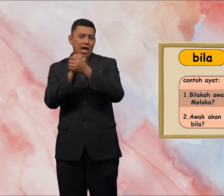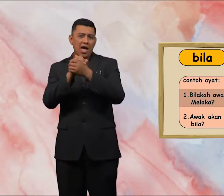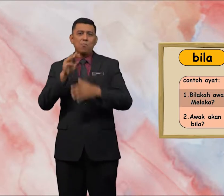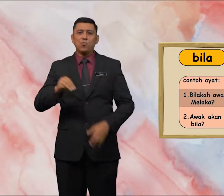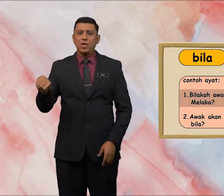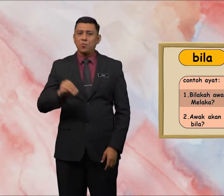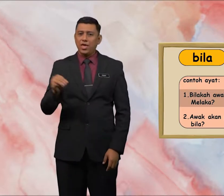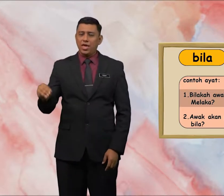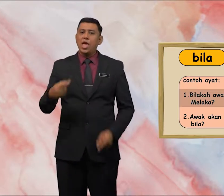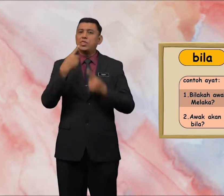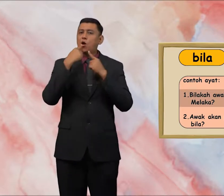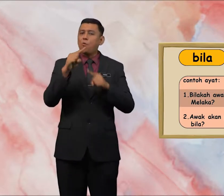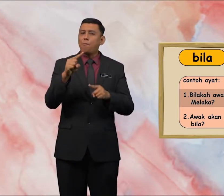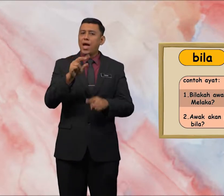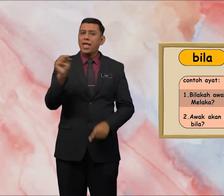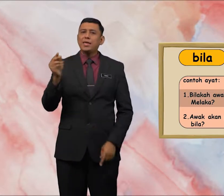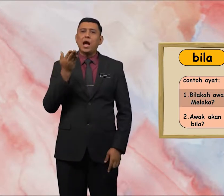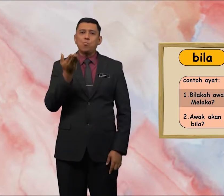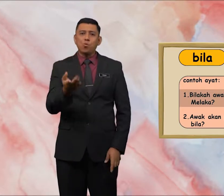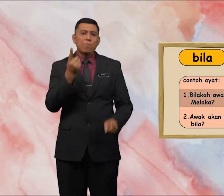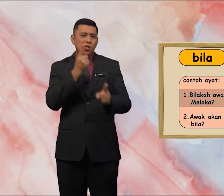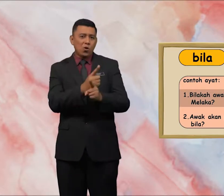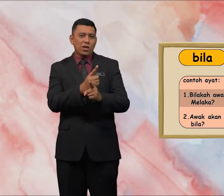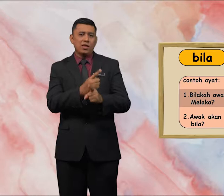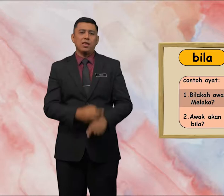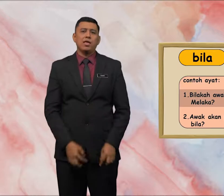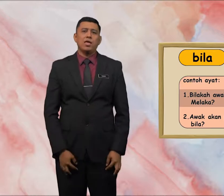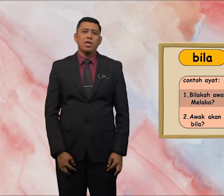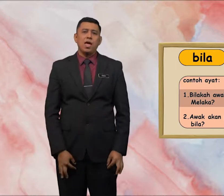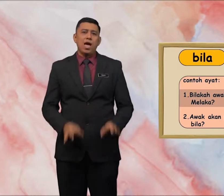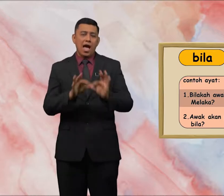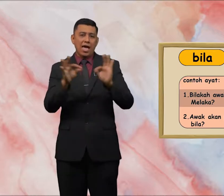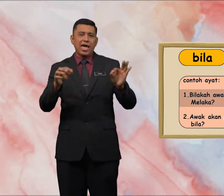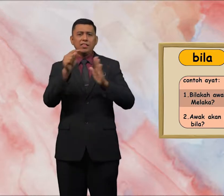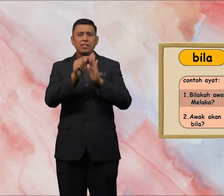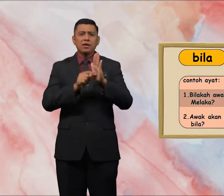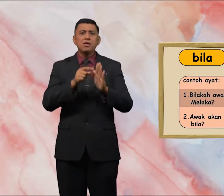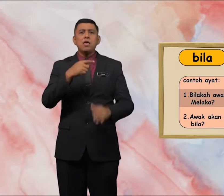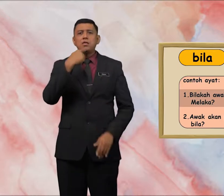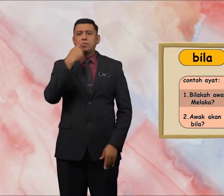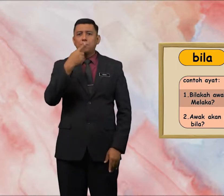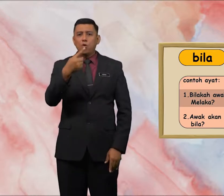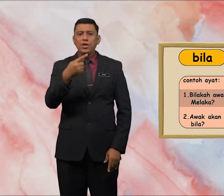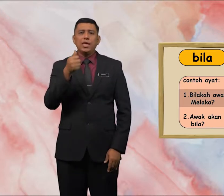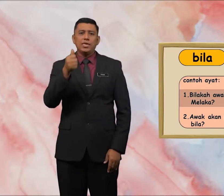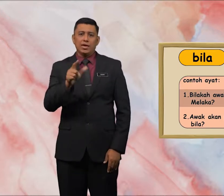Tahniah, murid-murid. Jawapan kamu betul. Ayat tersebut